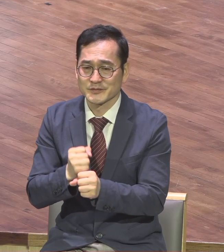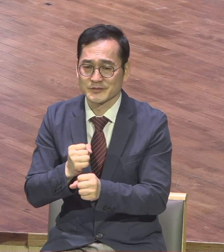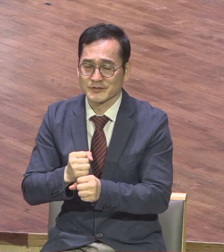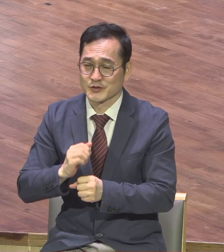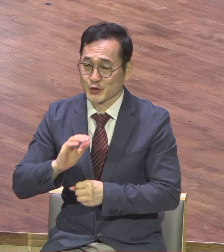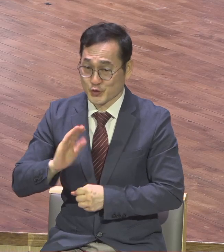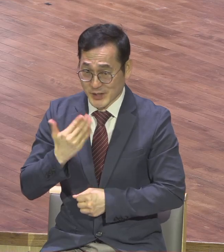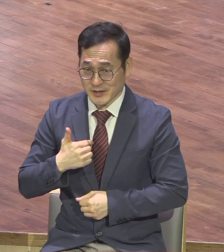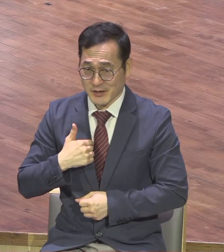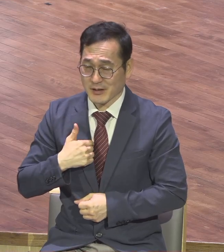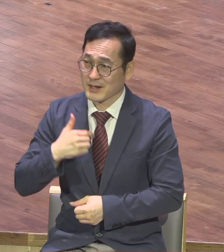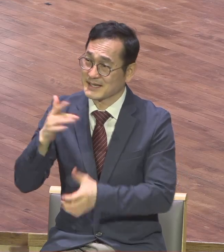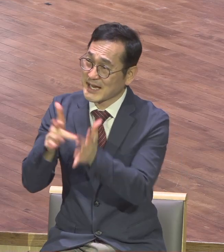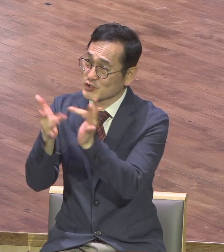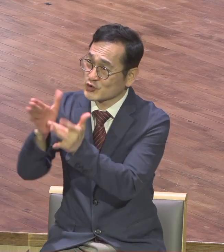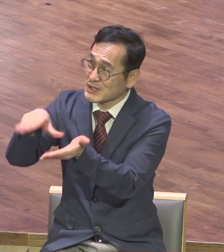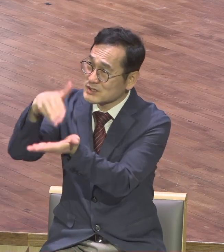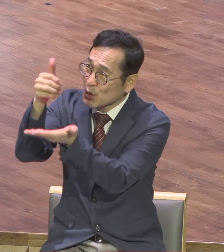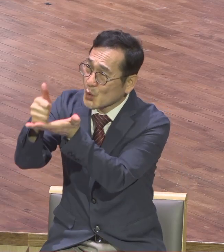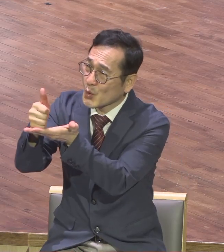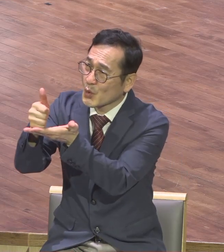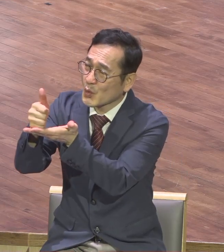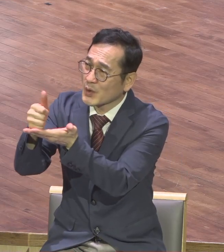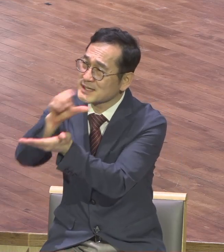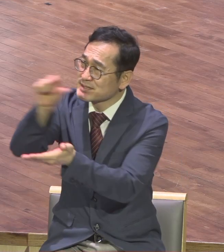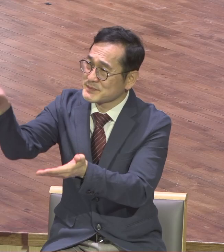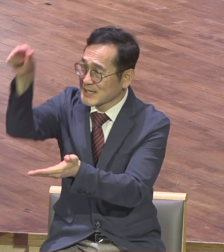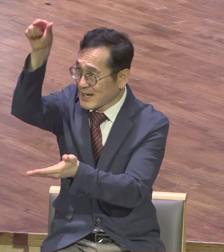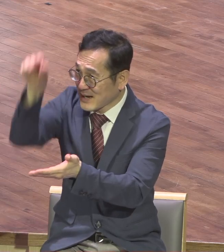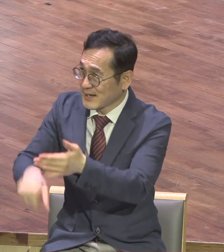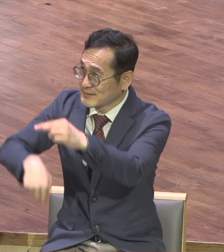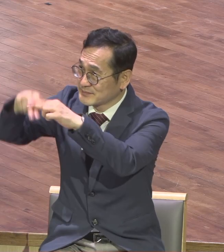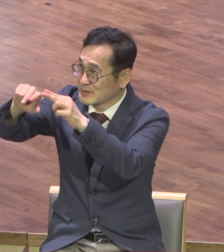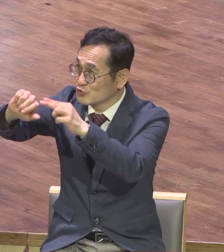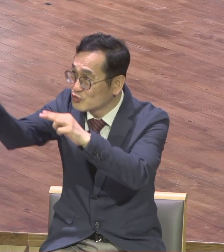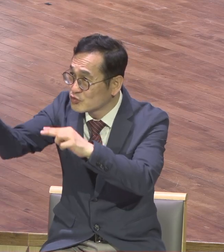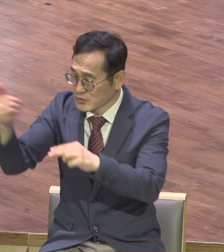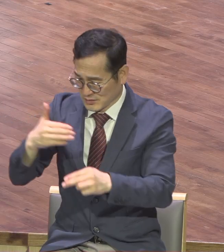그리스도의 십자가의 대속으로 환산할 수 없는 대가를 치르고